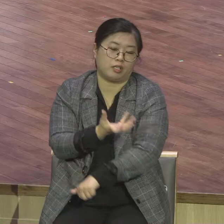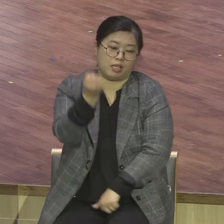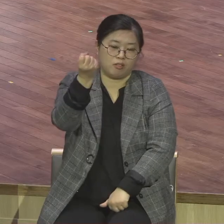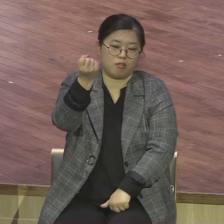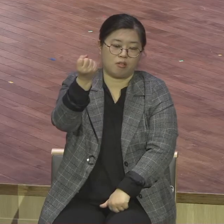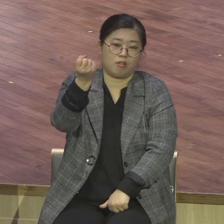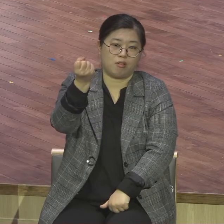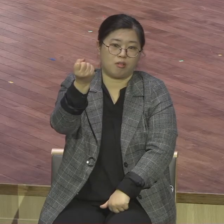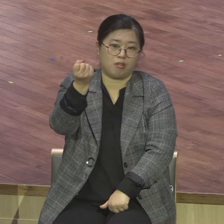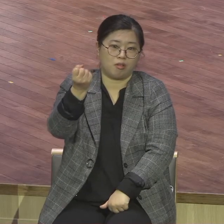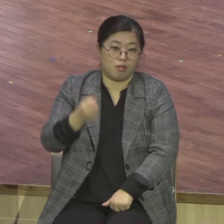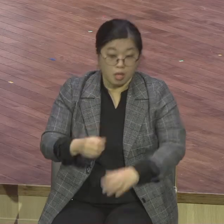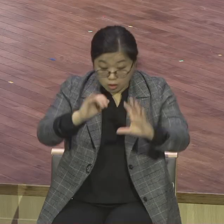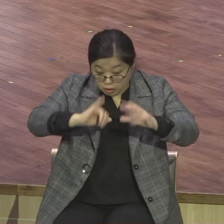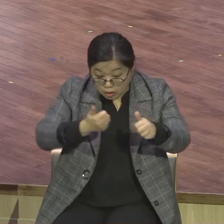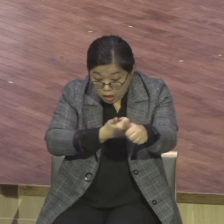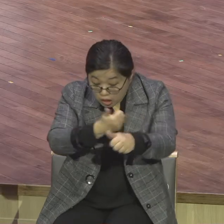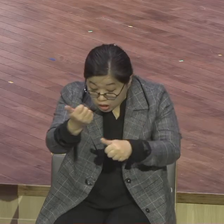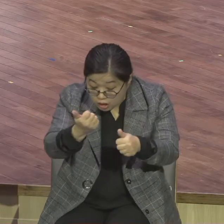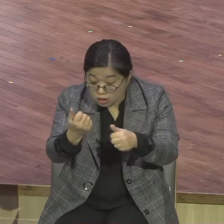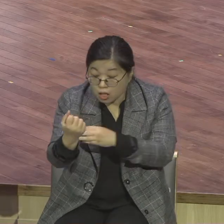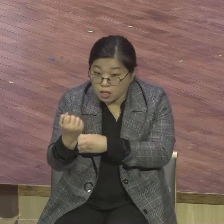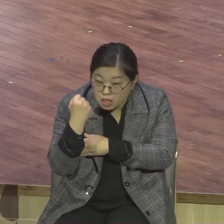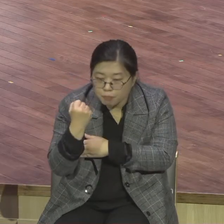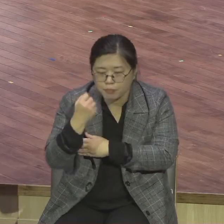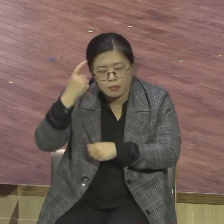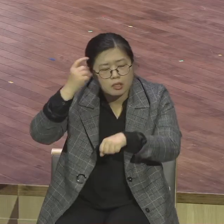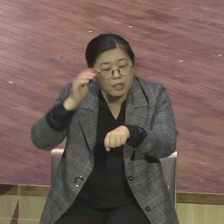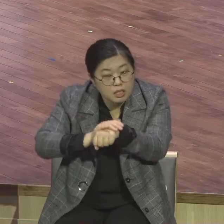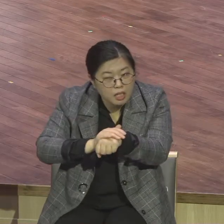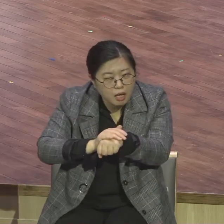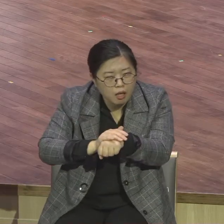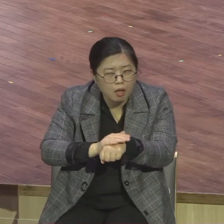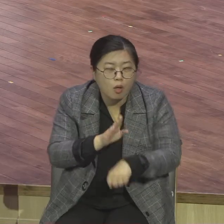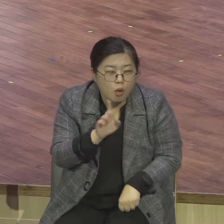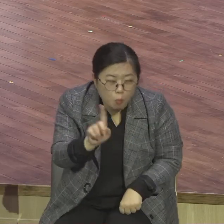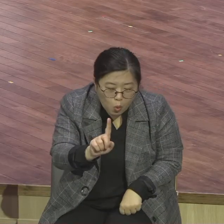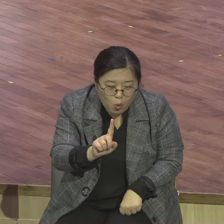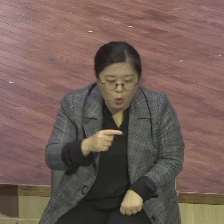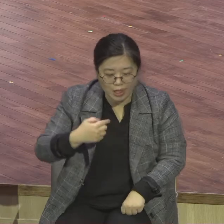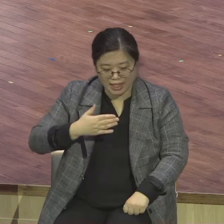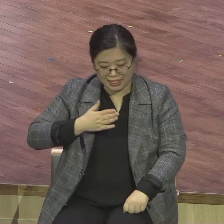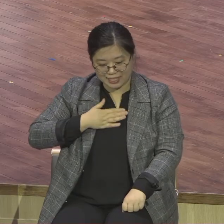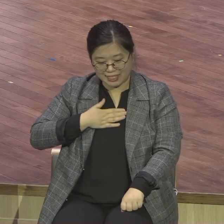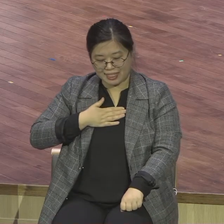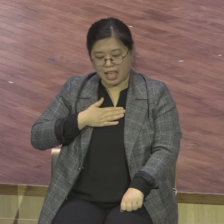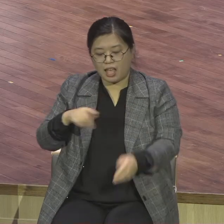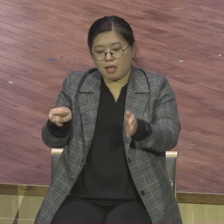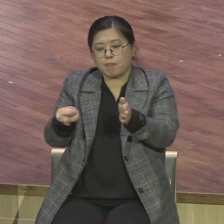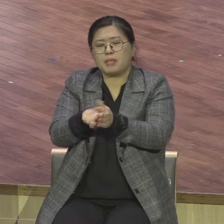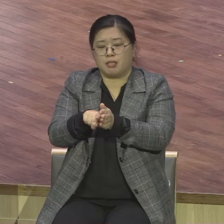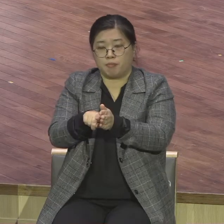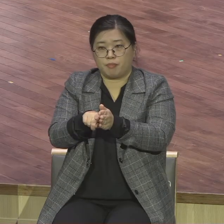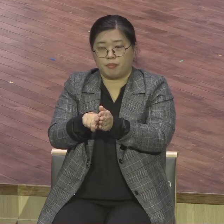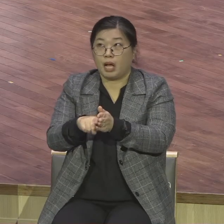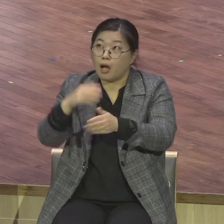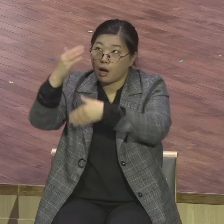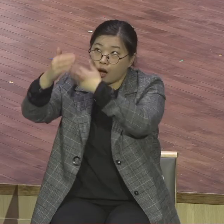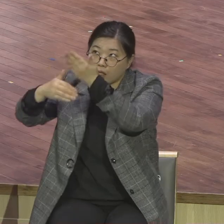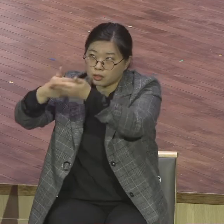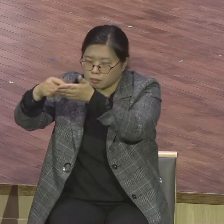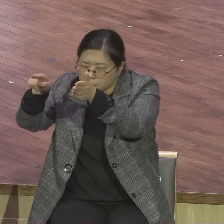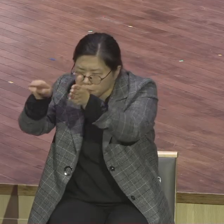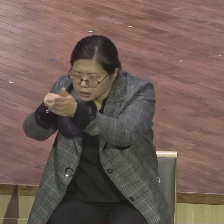세상을 이기는 힘, 세상을 이기는 지혜는 바로 내가 가진 우리가 가진 믿음이다. 믿음.